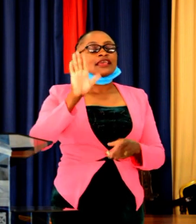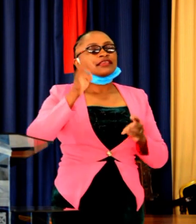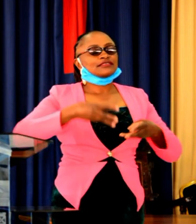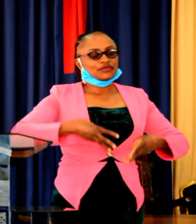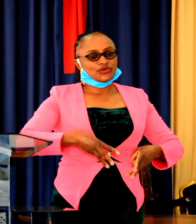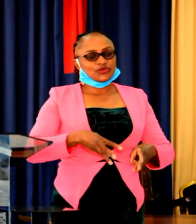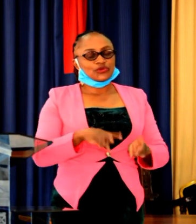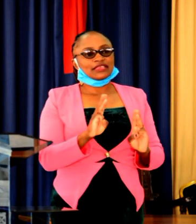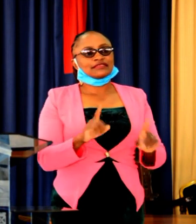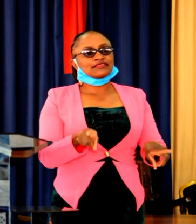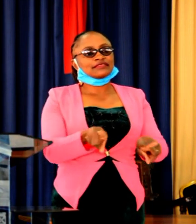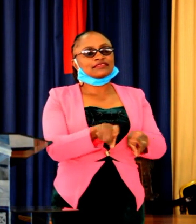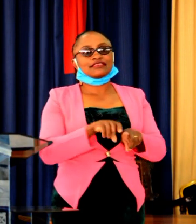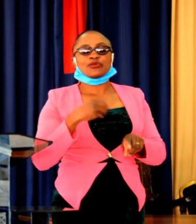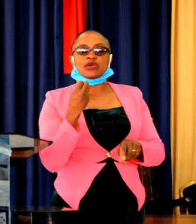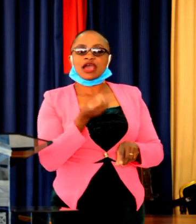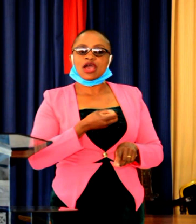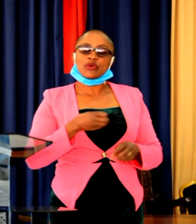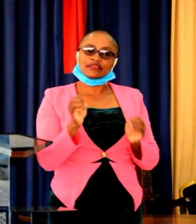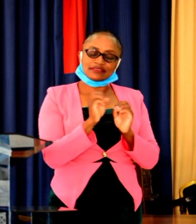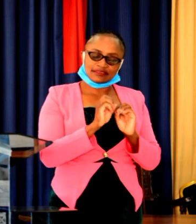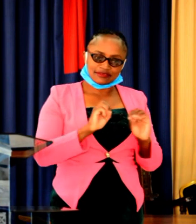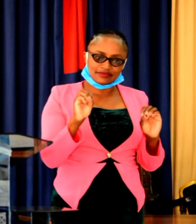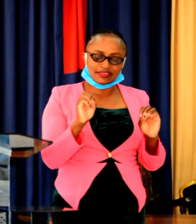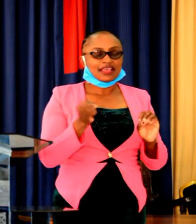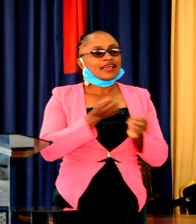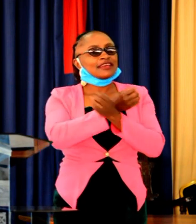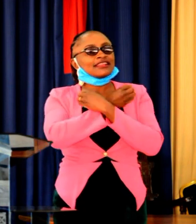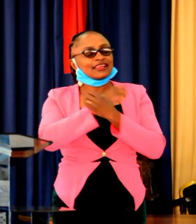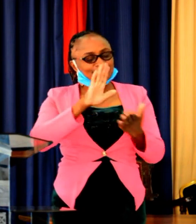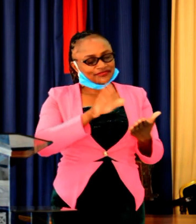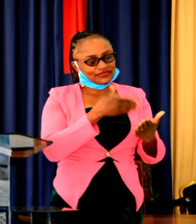zake sio kama zetu. I like the song that says,